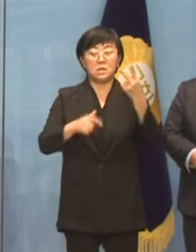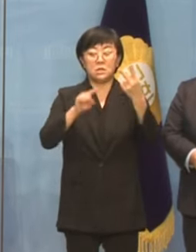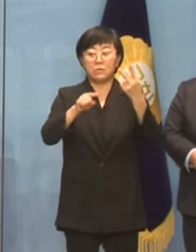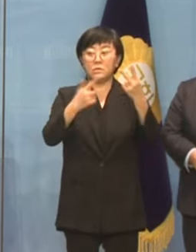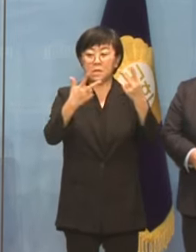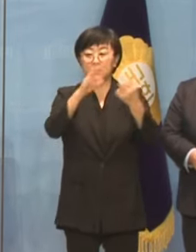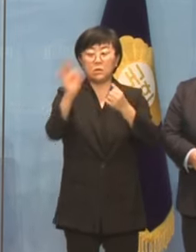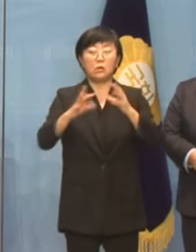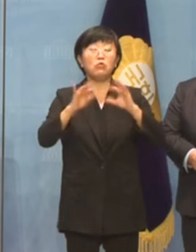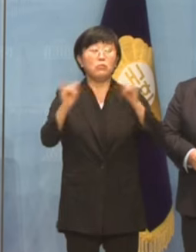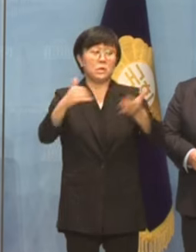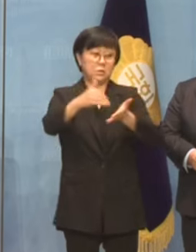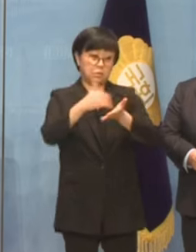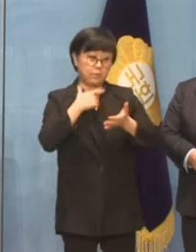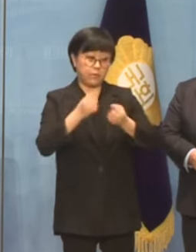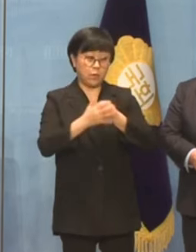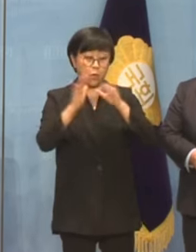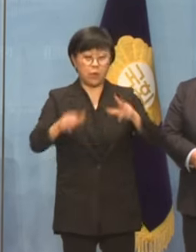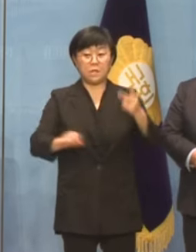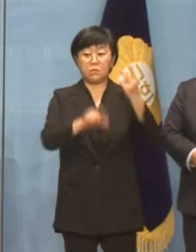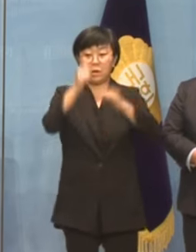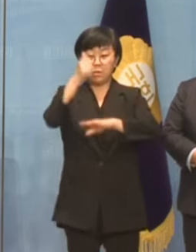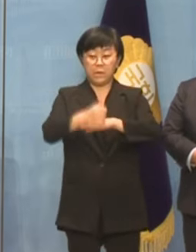올해 2월에 발표된 여론조사에서는